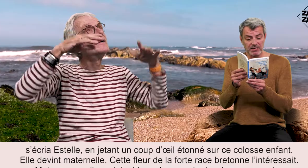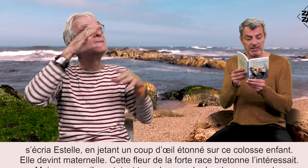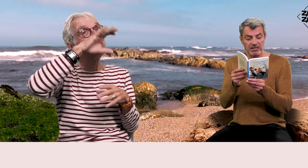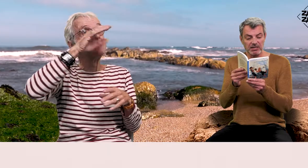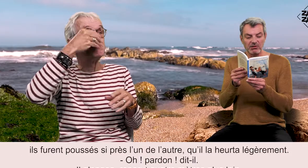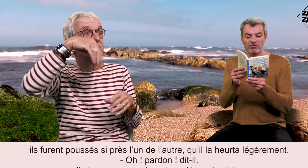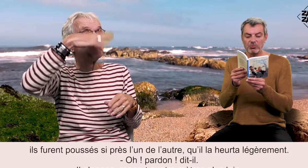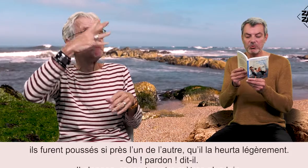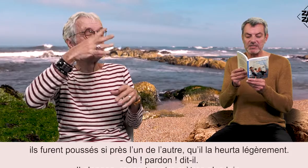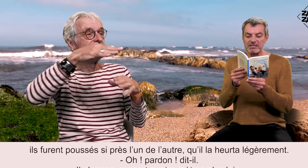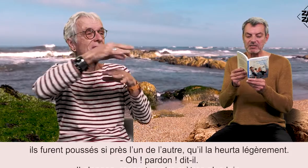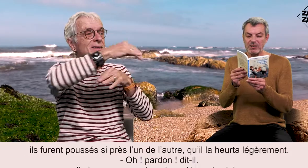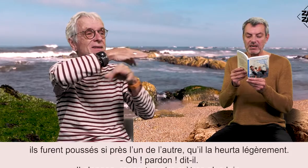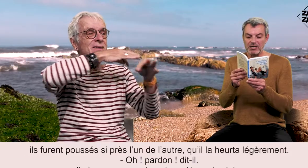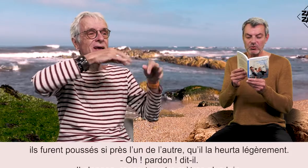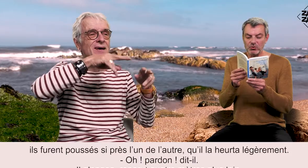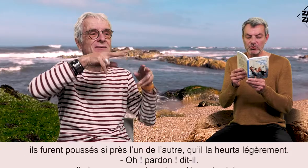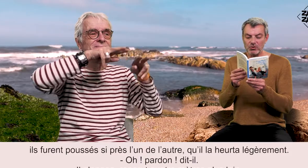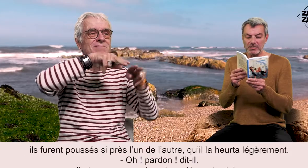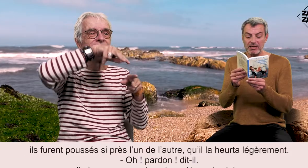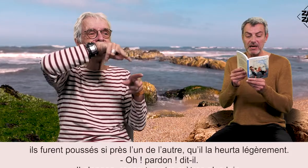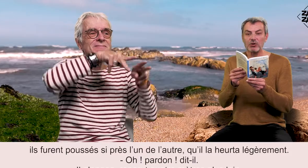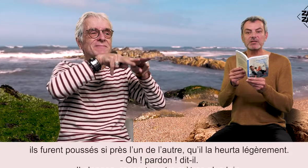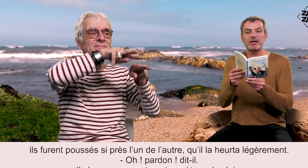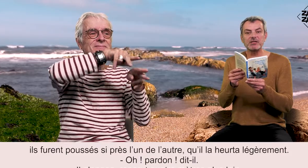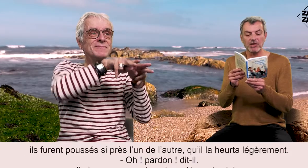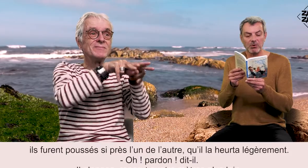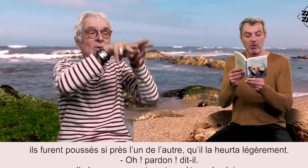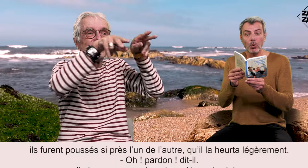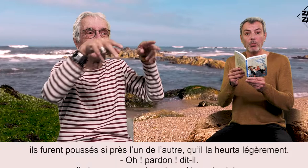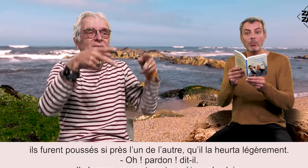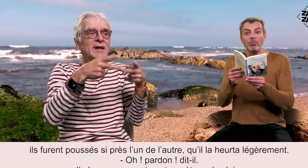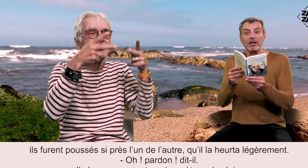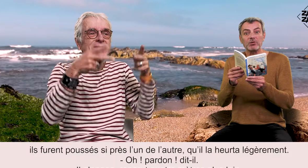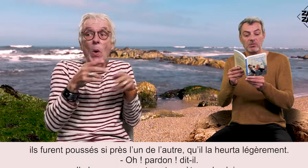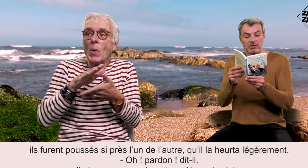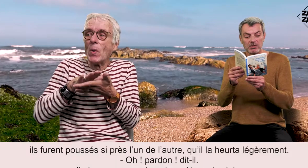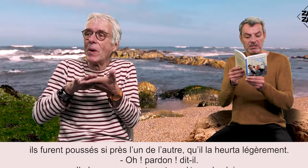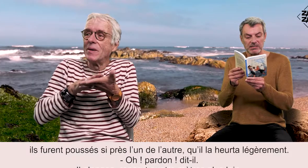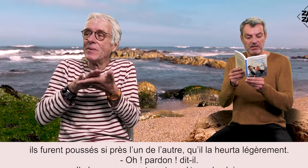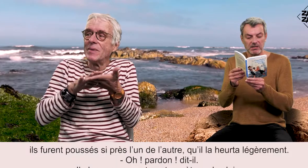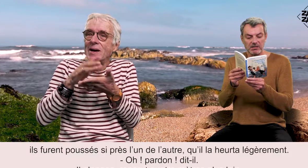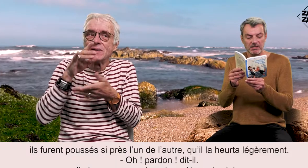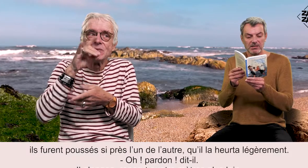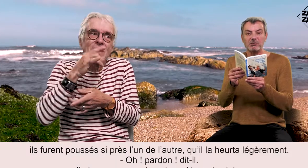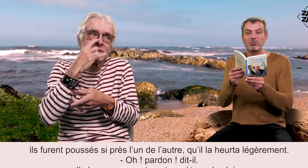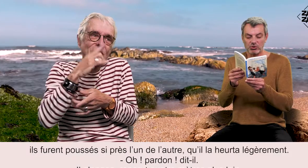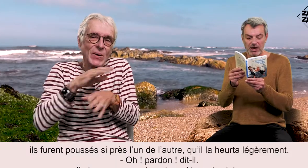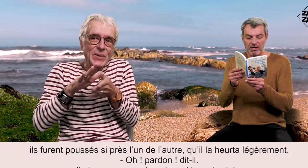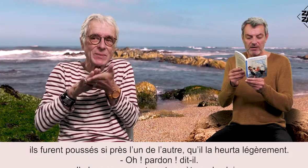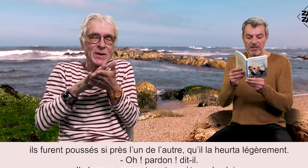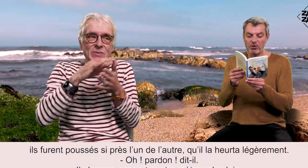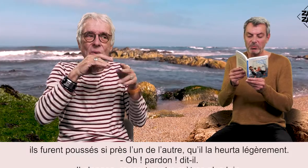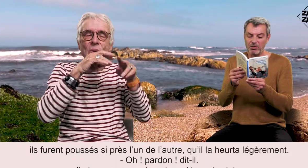la terre, ils furent poussés si près l'un de l'autre qu'il la heurta légèrement haut, « Pardon ! » dit-il. Il